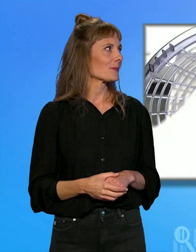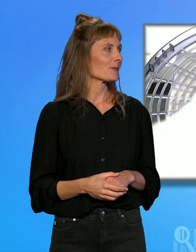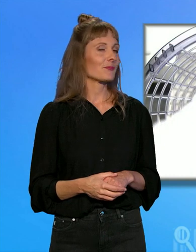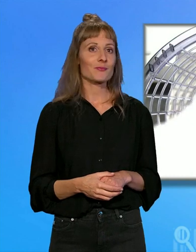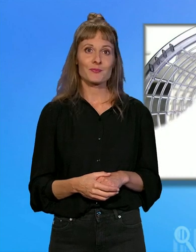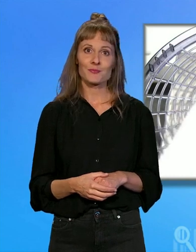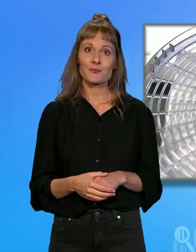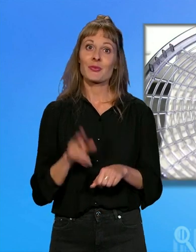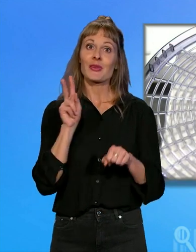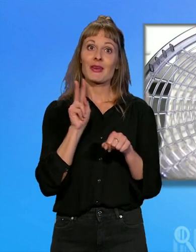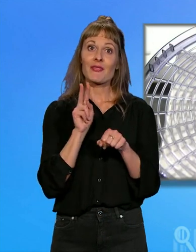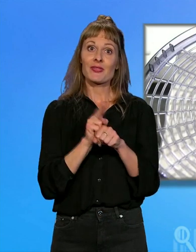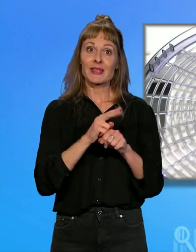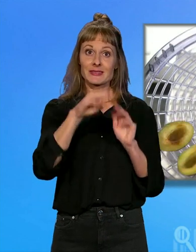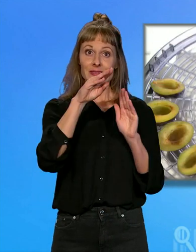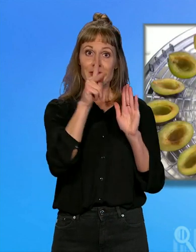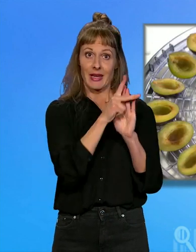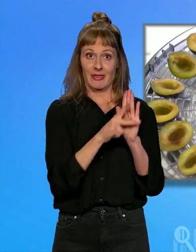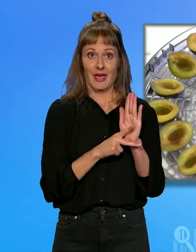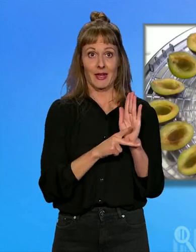Die Testkriterien sind streng.